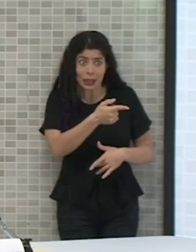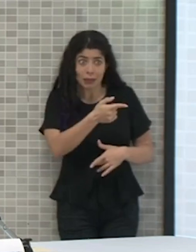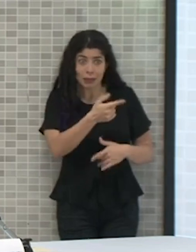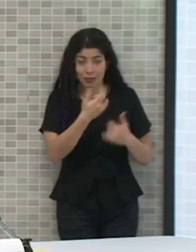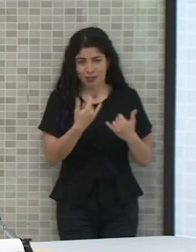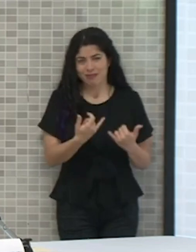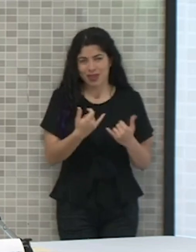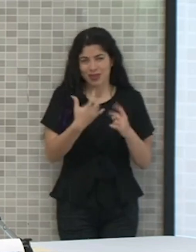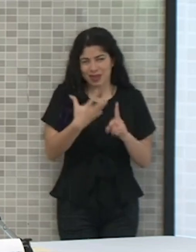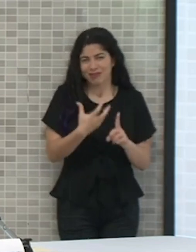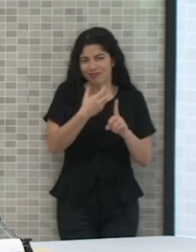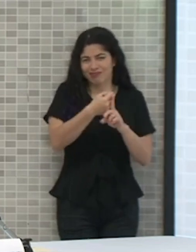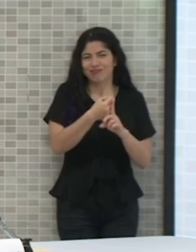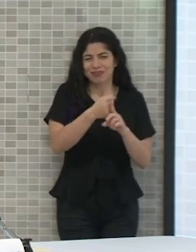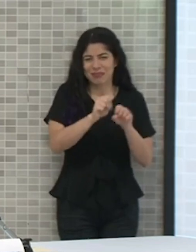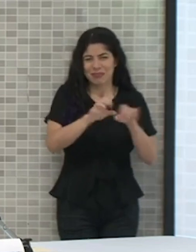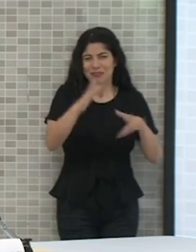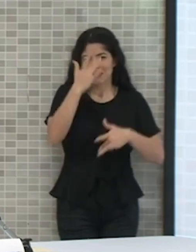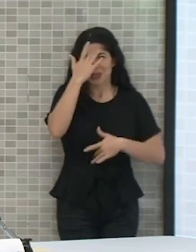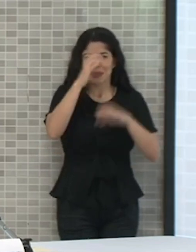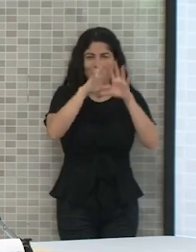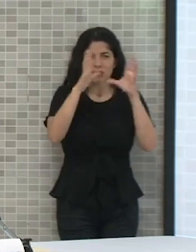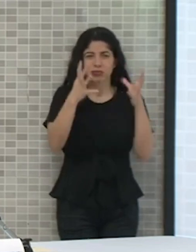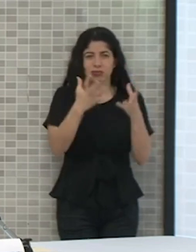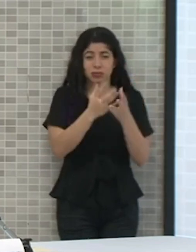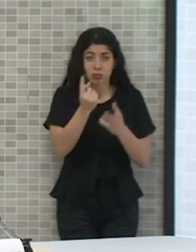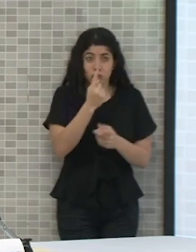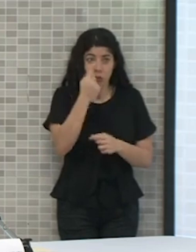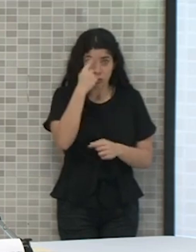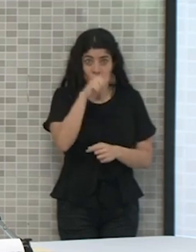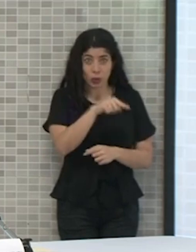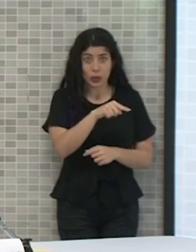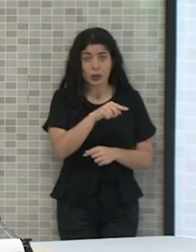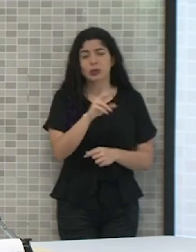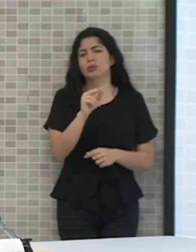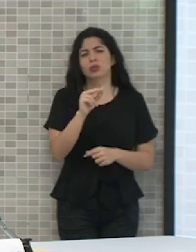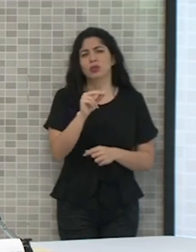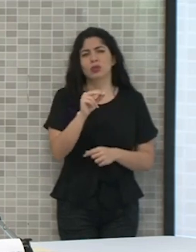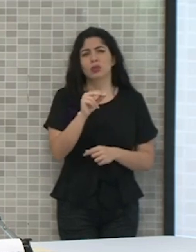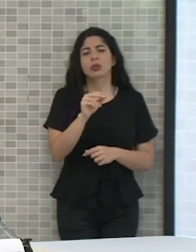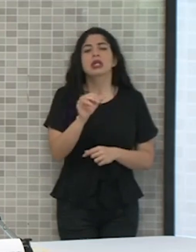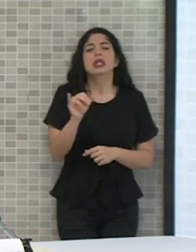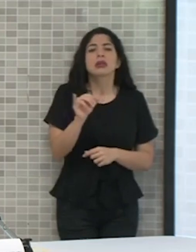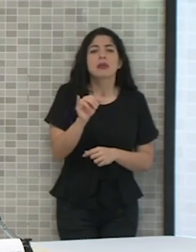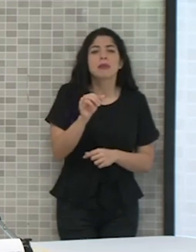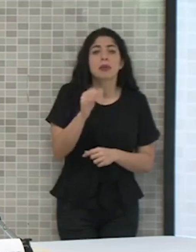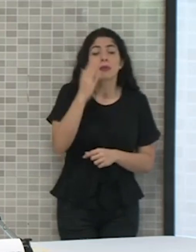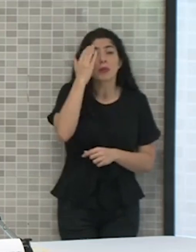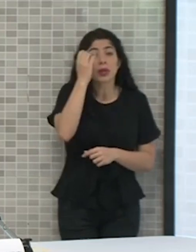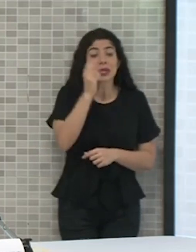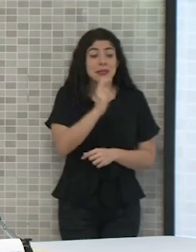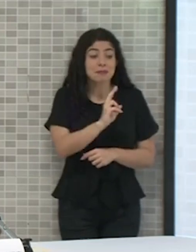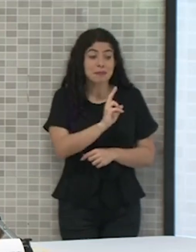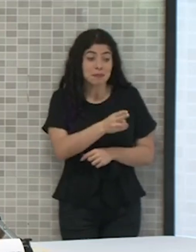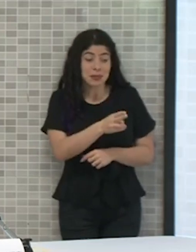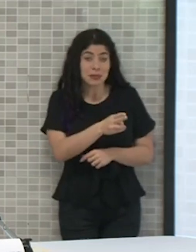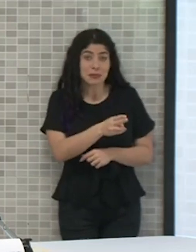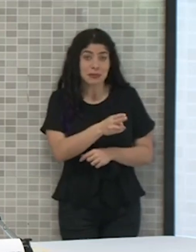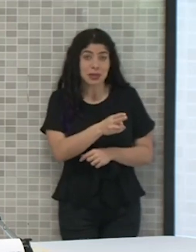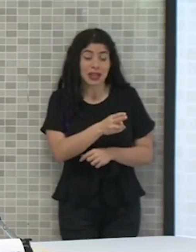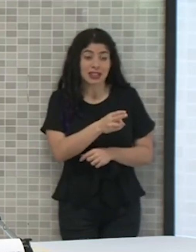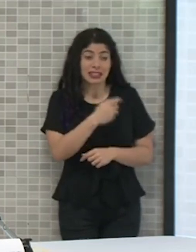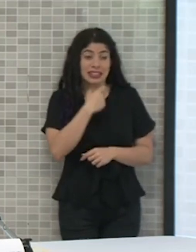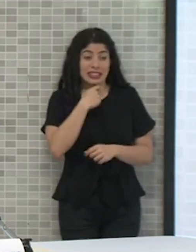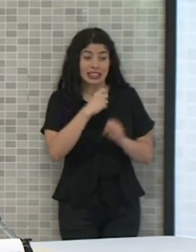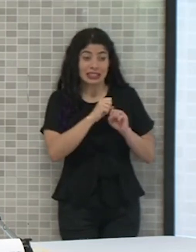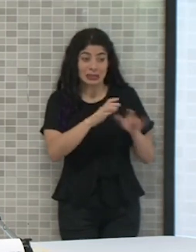sufre todo el planeta, sino que la misma nos